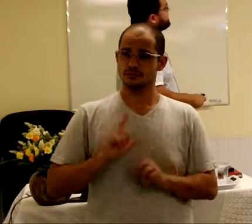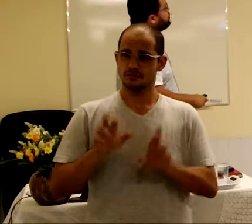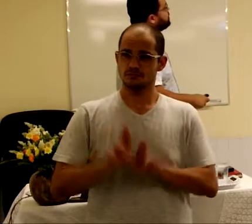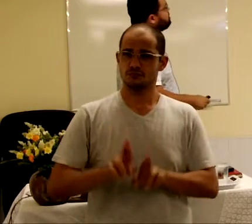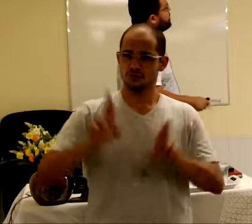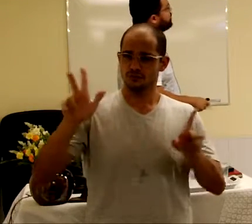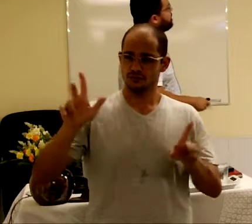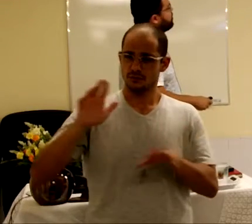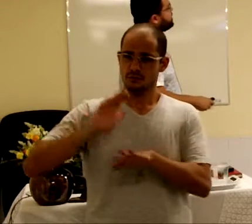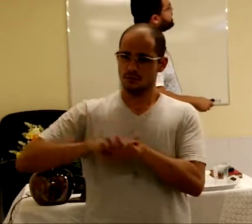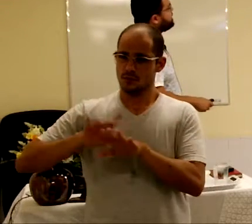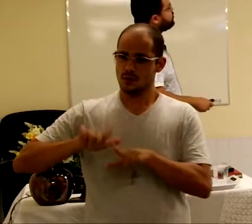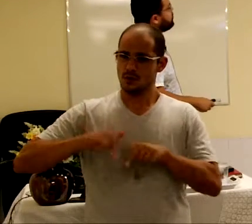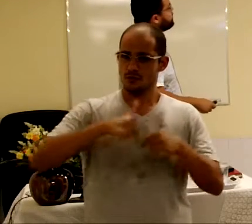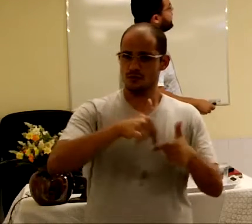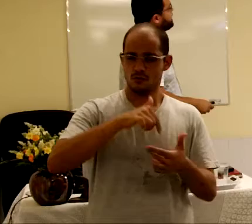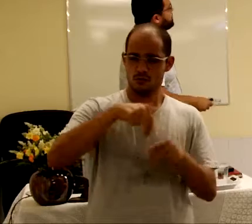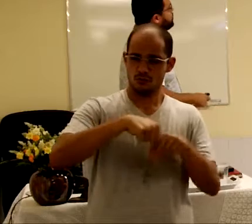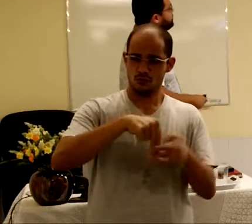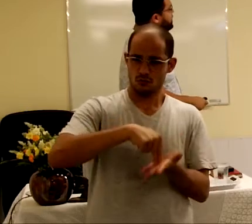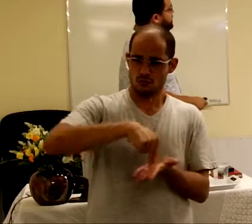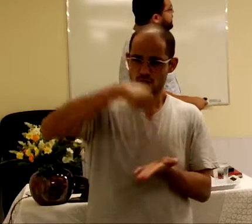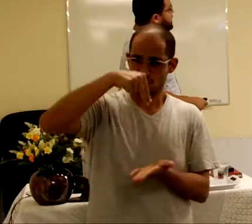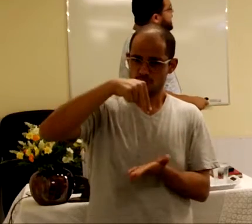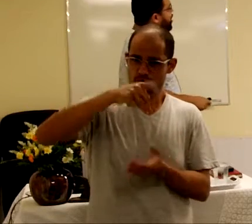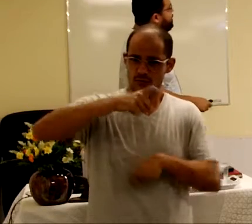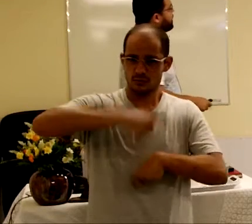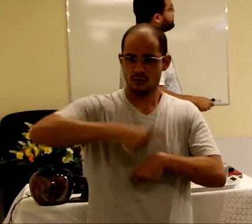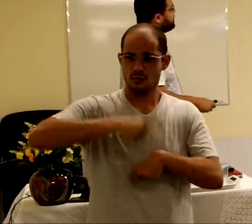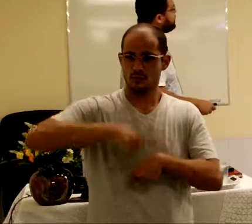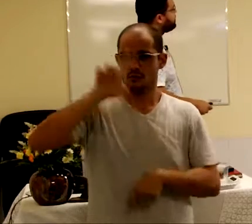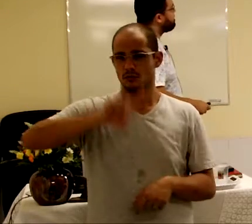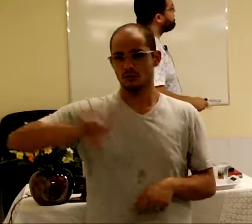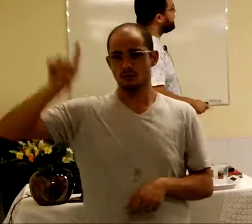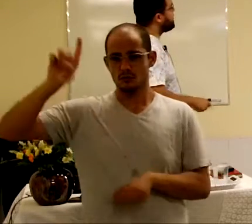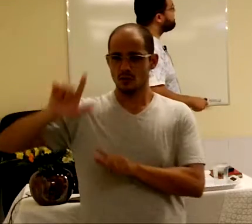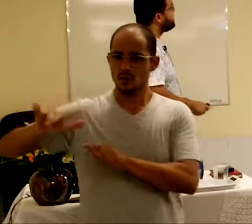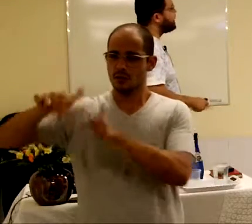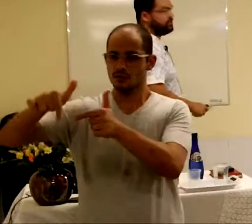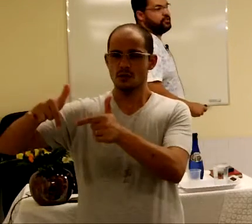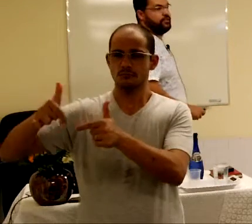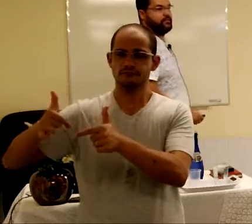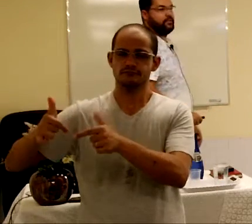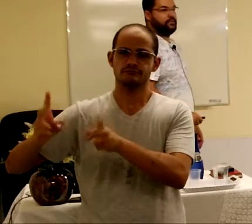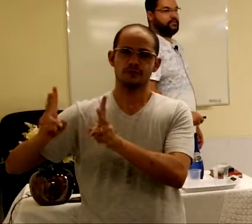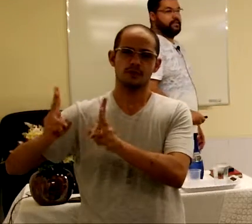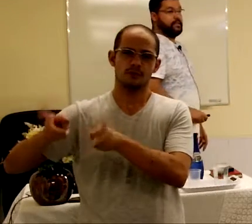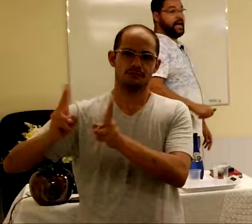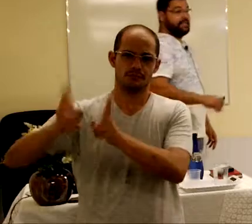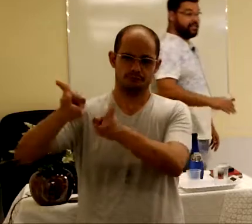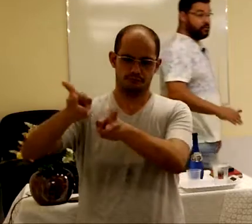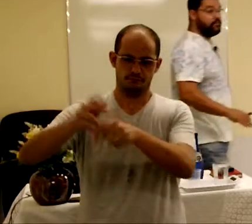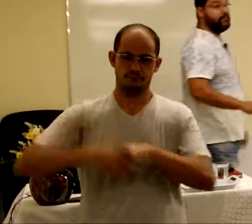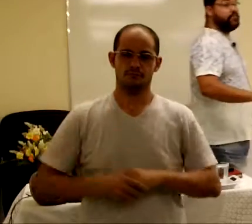a ação do Espírito é momentânea e subordinada às circunstâncias, ao passo que a de Deus é permanente.